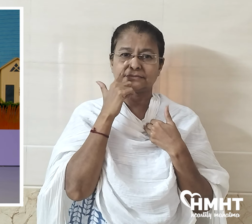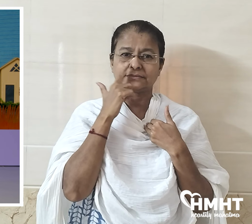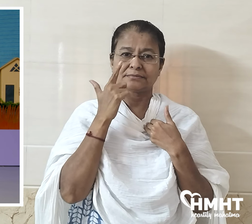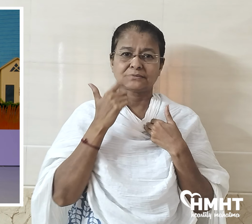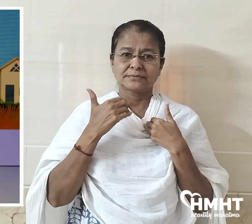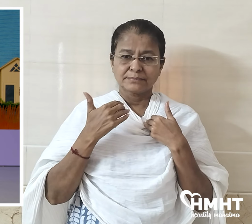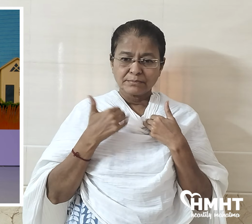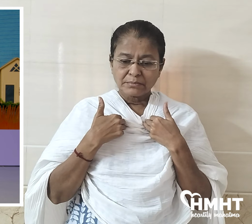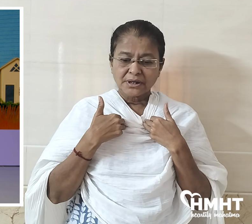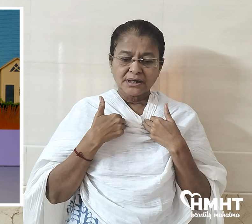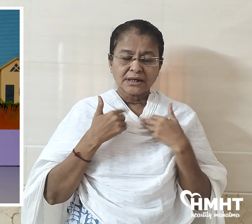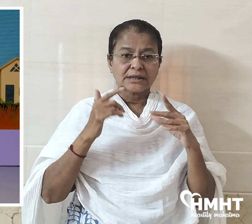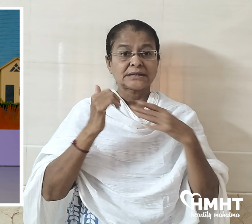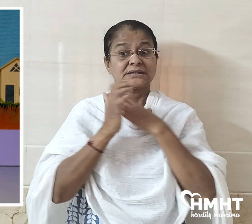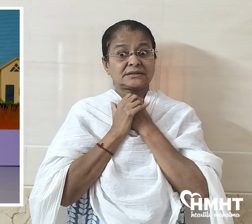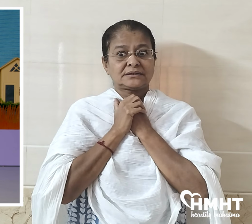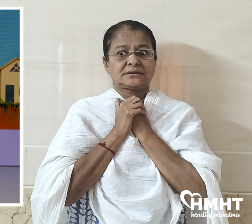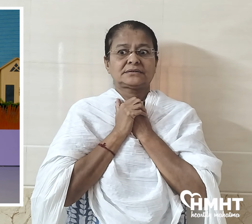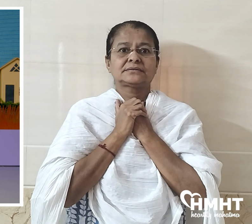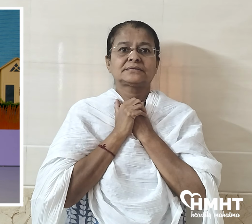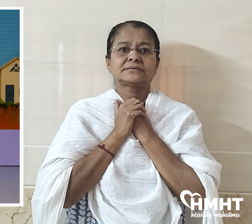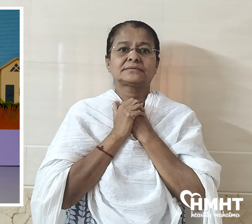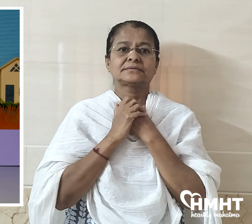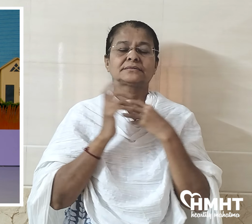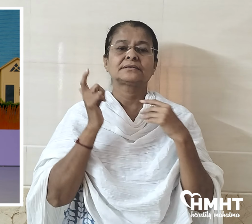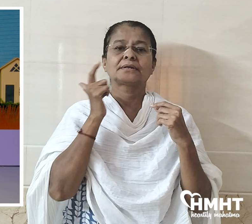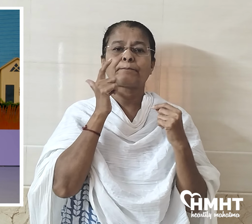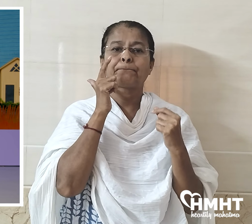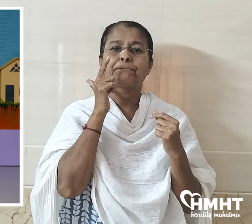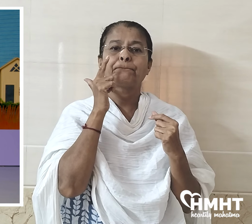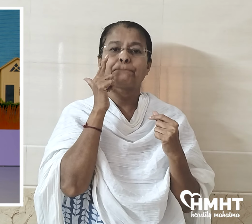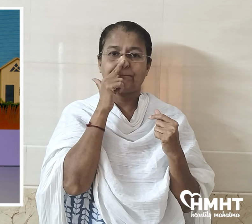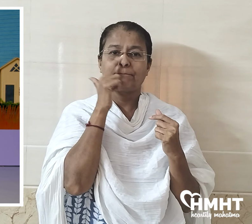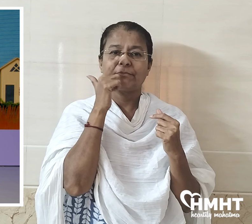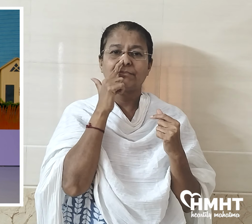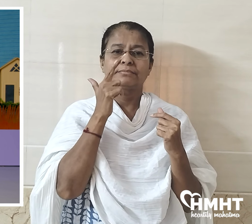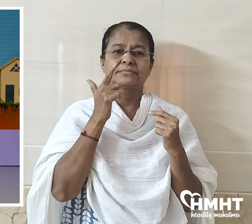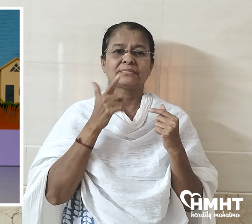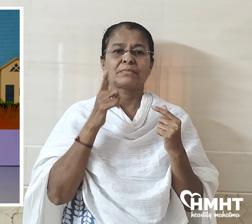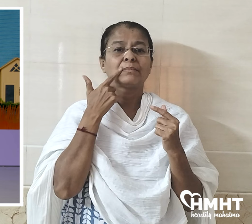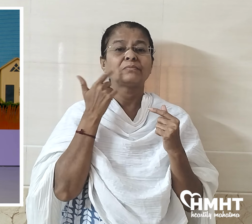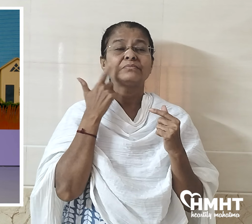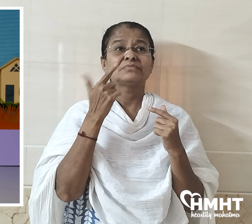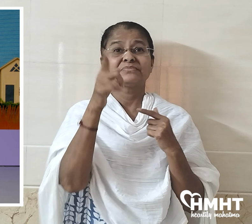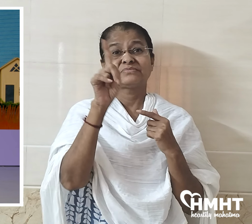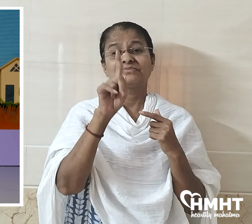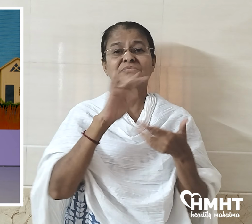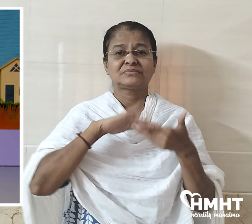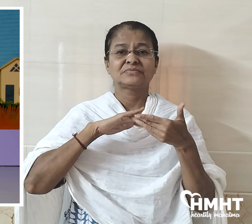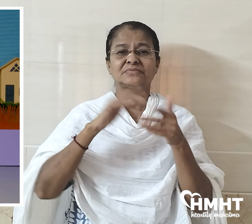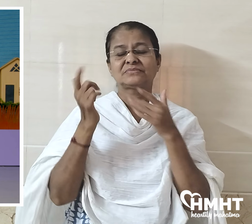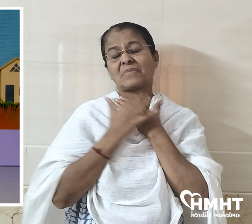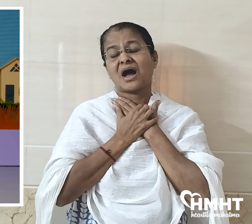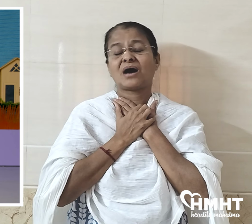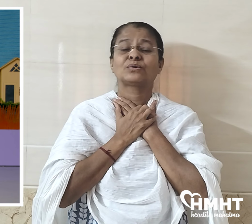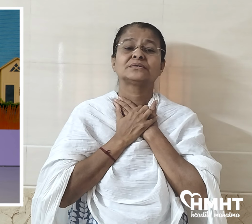વાઈફ મારી જ રહેવી જોઈએ. તો હસબન્ડને વાઈફને એમ થાય કે મારો પતિ મારો જ રહેવો